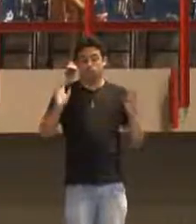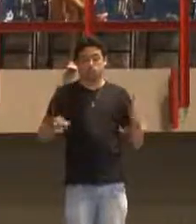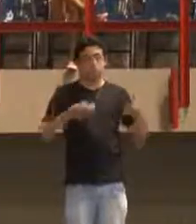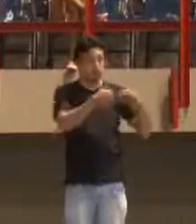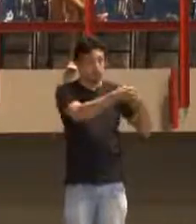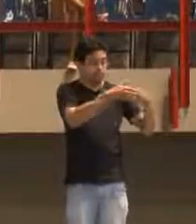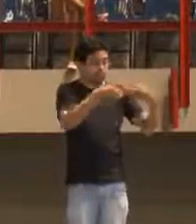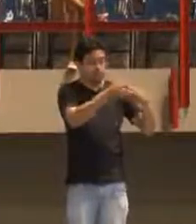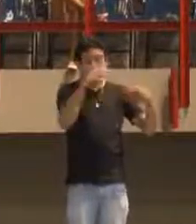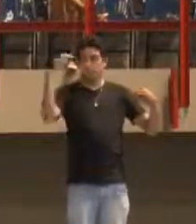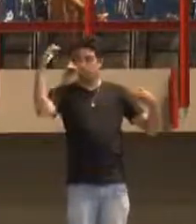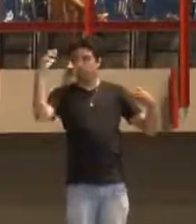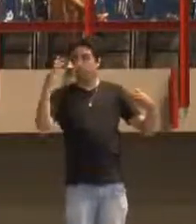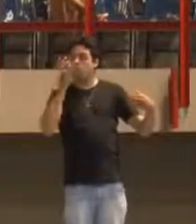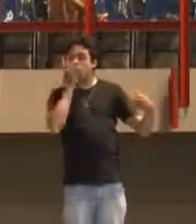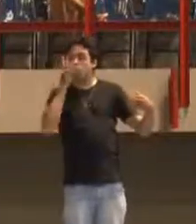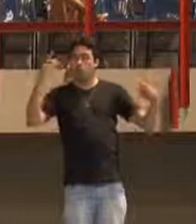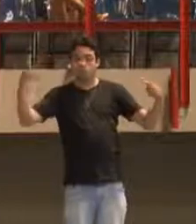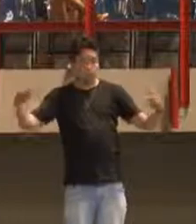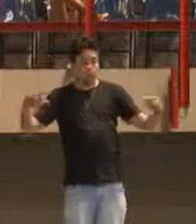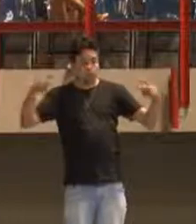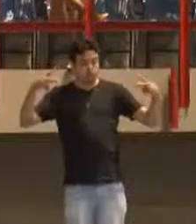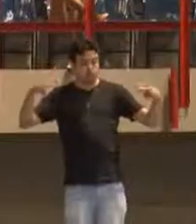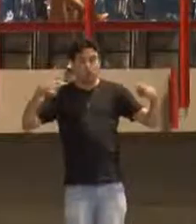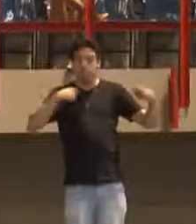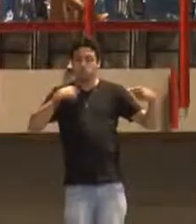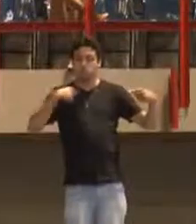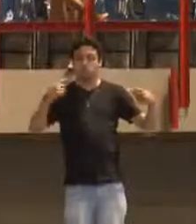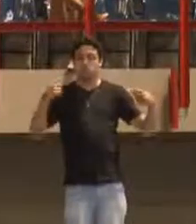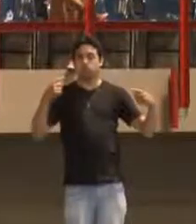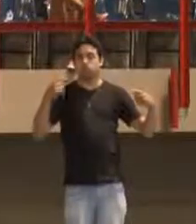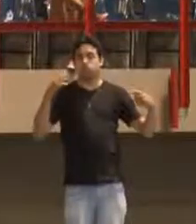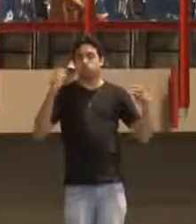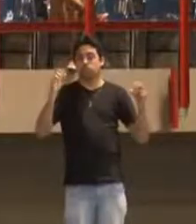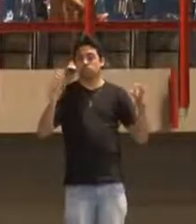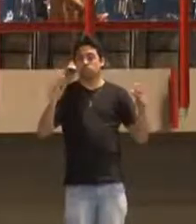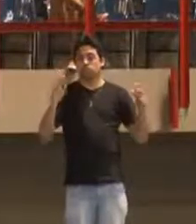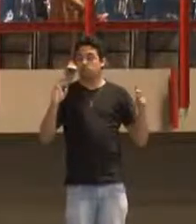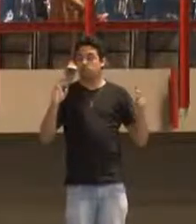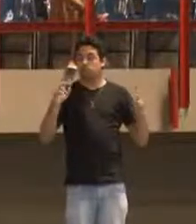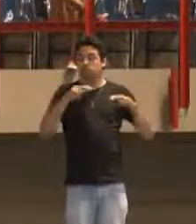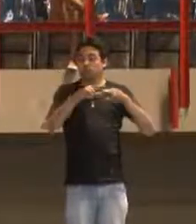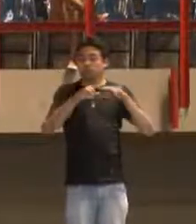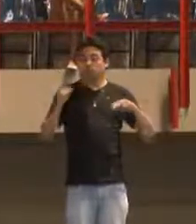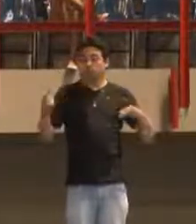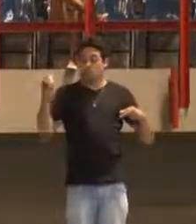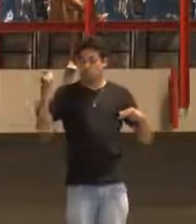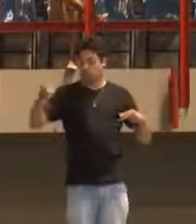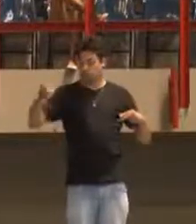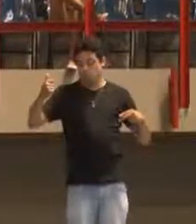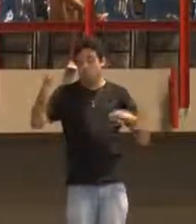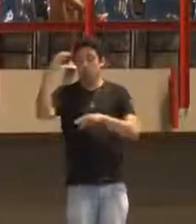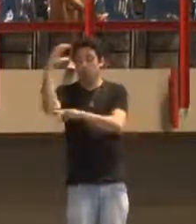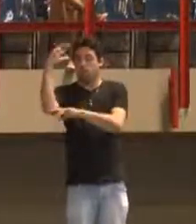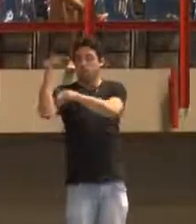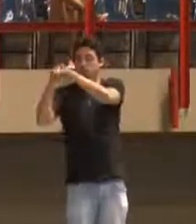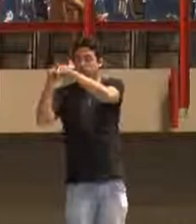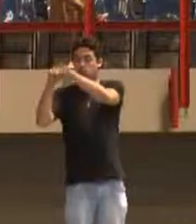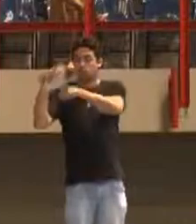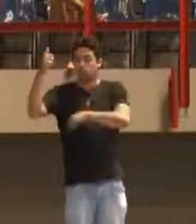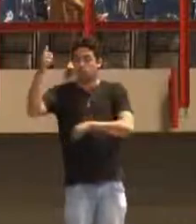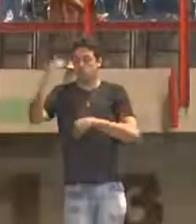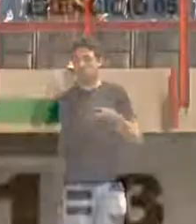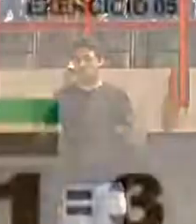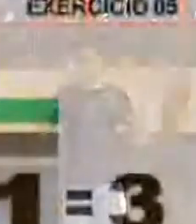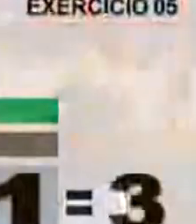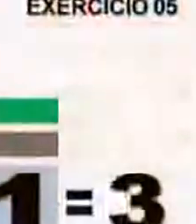do fundo. Se a palmeira não pode ter a mesma cor do fundo, quantas opções eu tenho? Só uma. Então eu vou colocar só uma para cá, ó, só pode ser